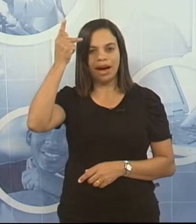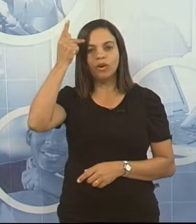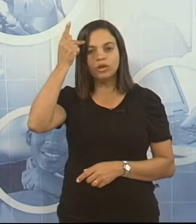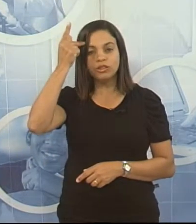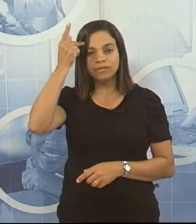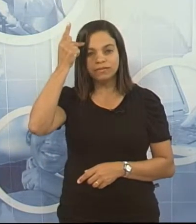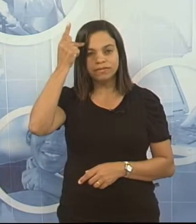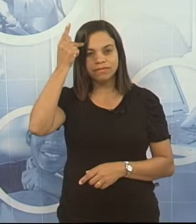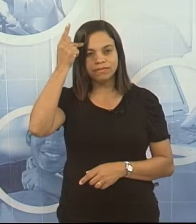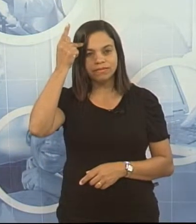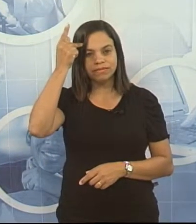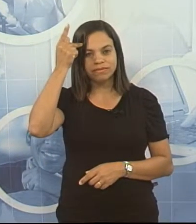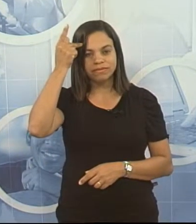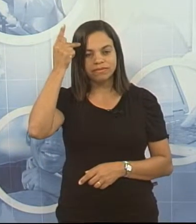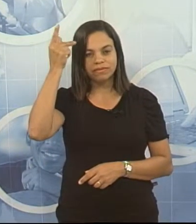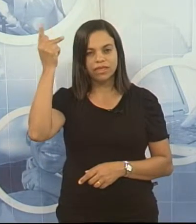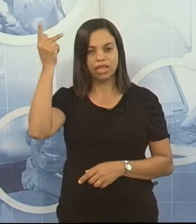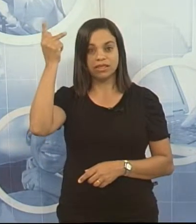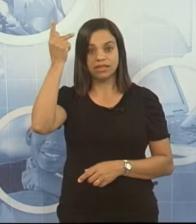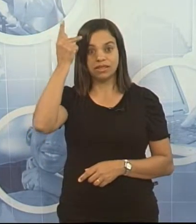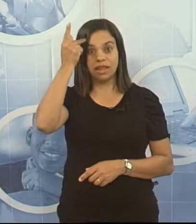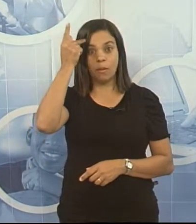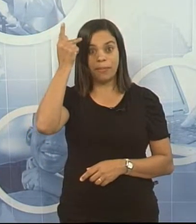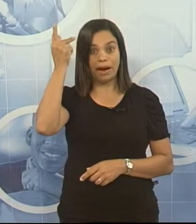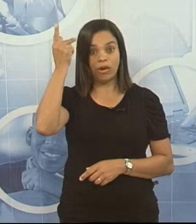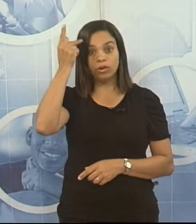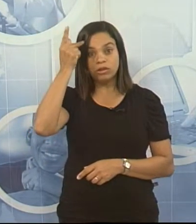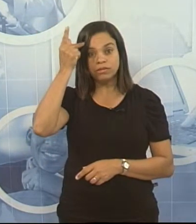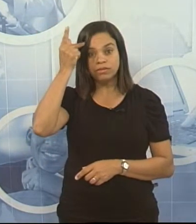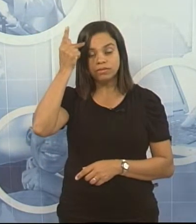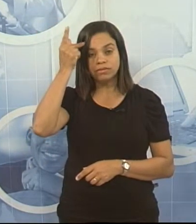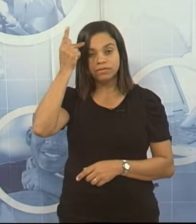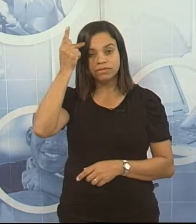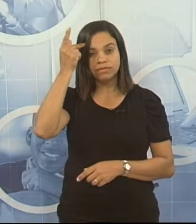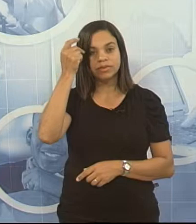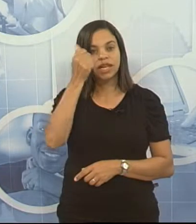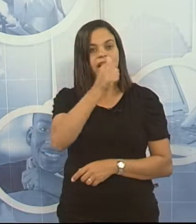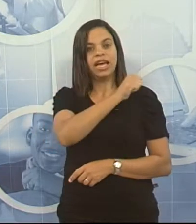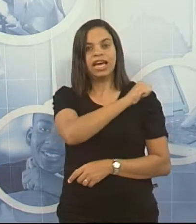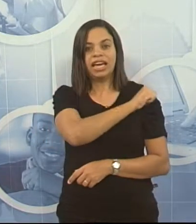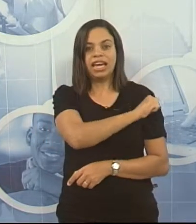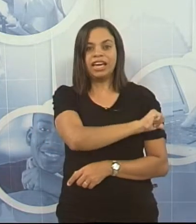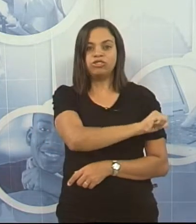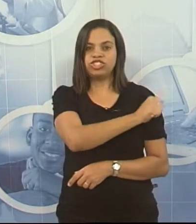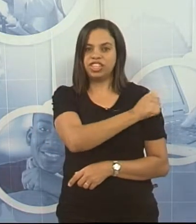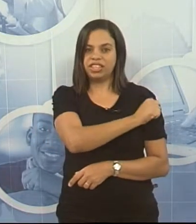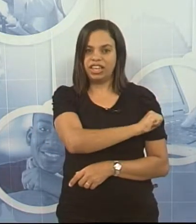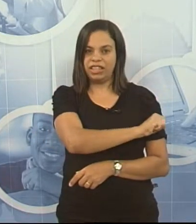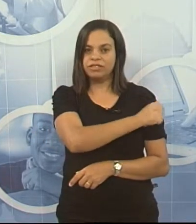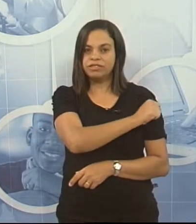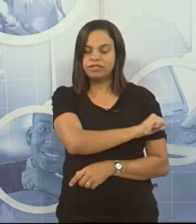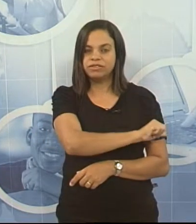Paulo, São Paulo, Rio de Janeiro,